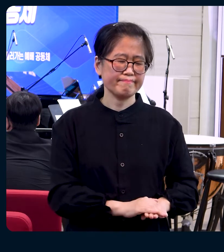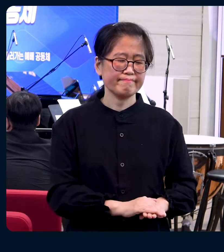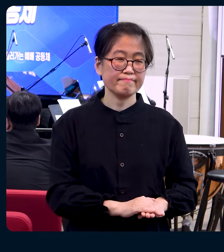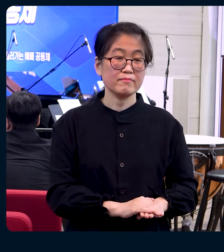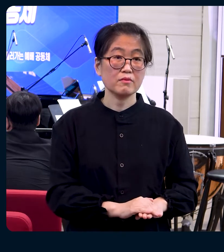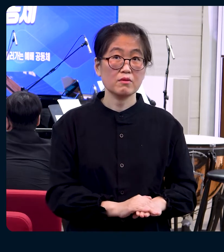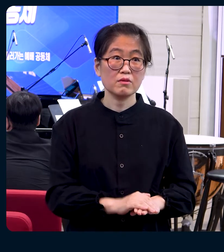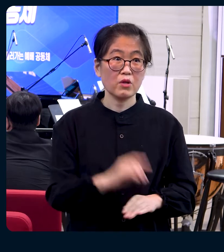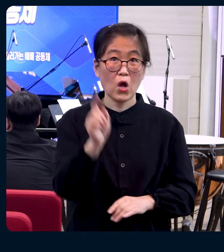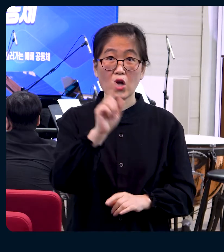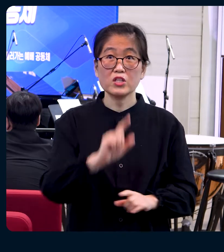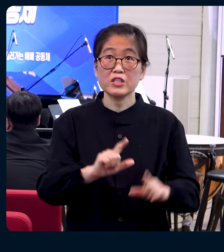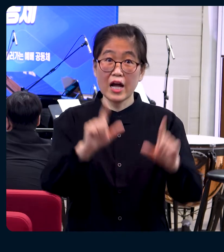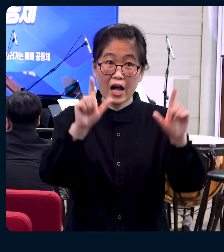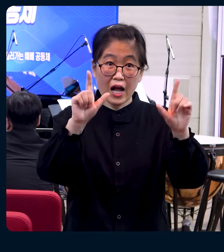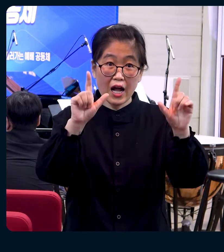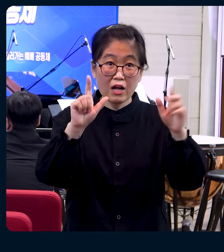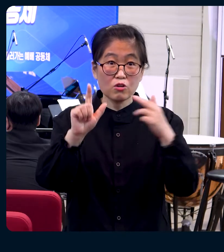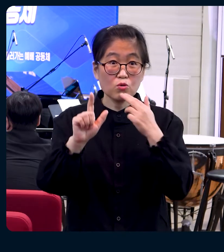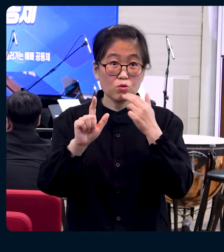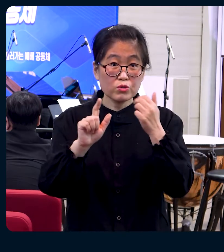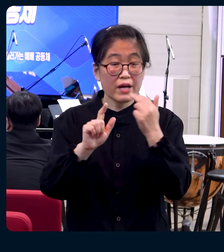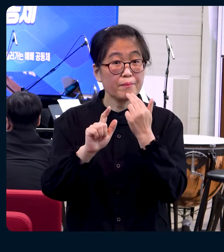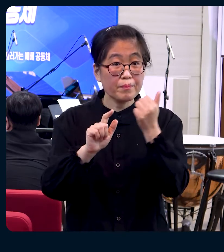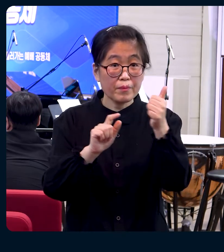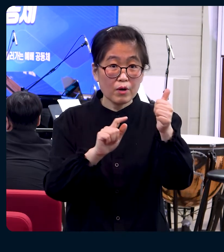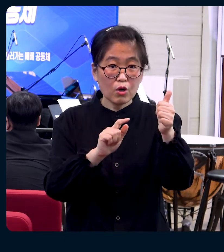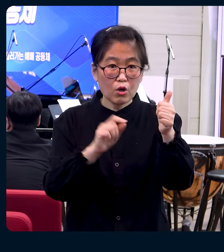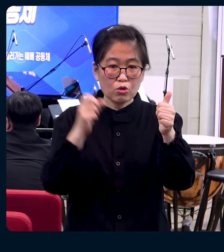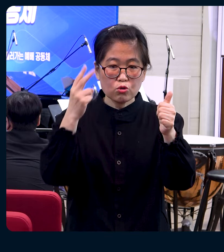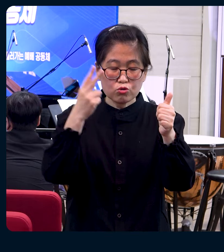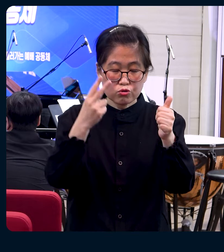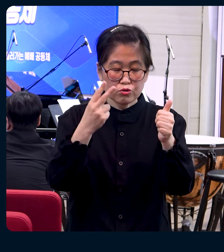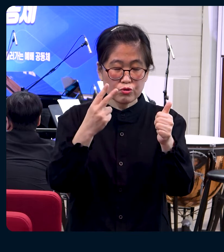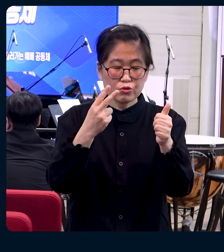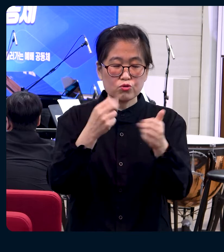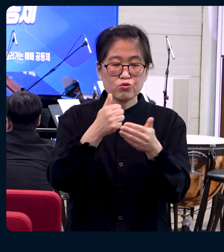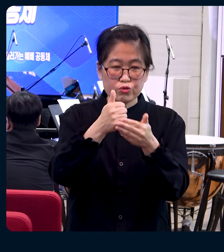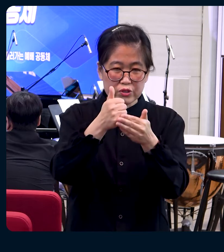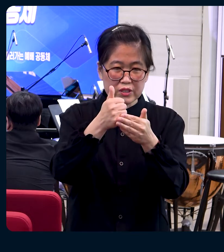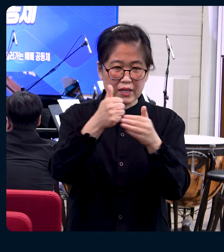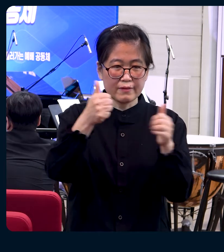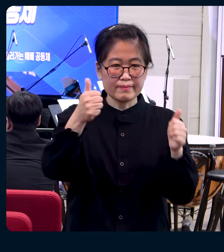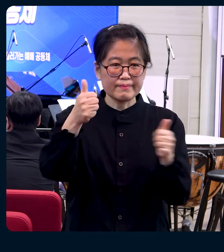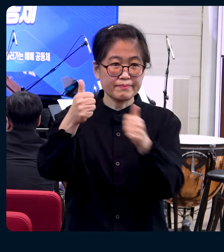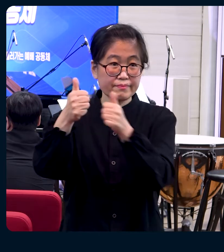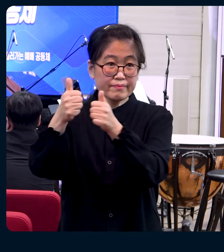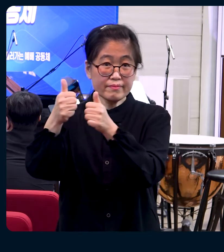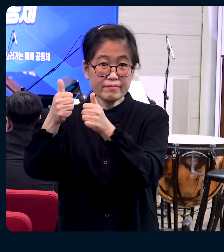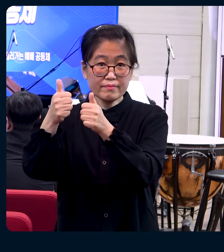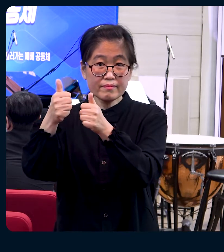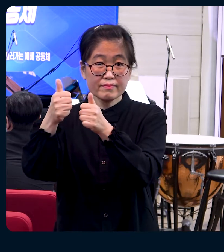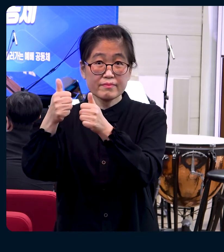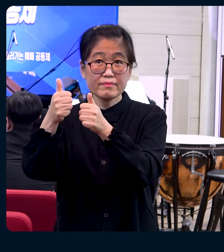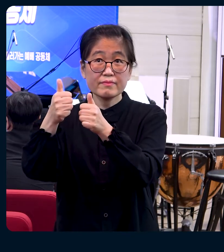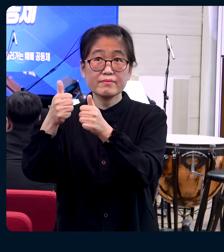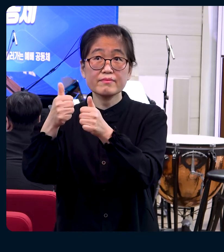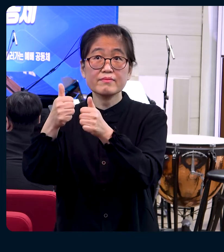그러던 어느 날 요셉은 주님께 다시 기도합니다.